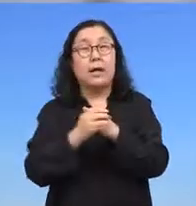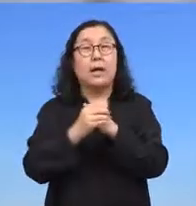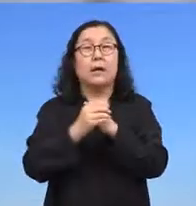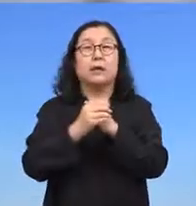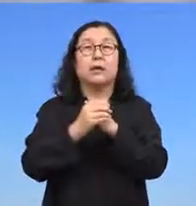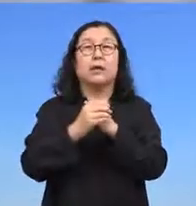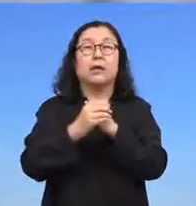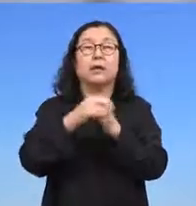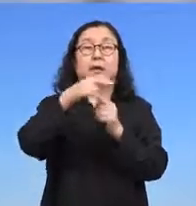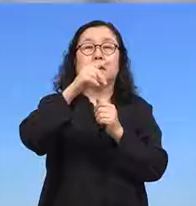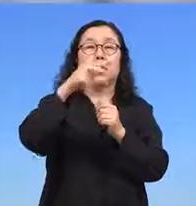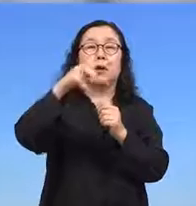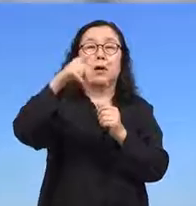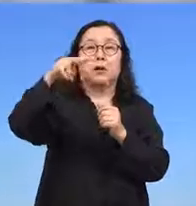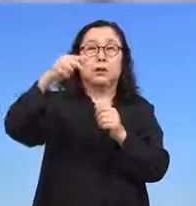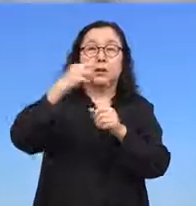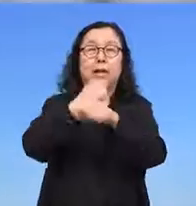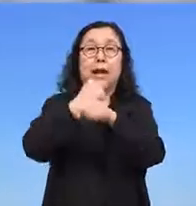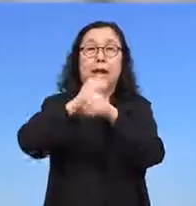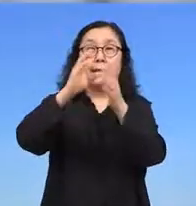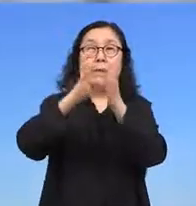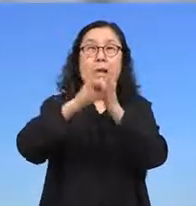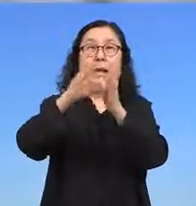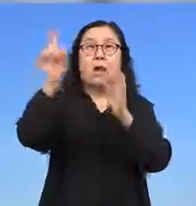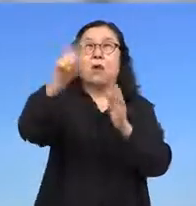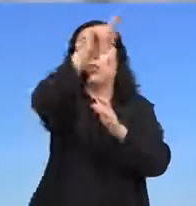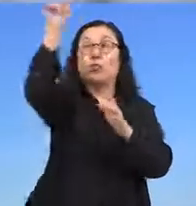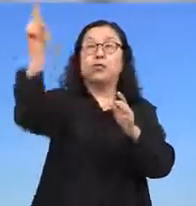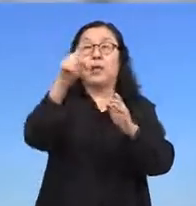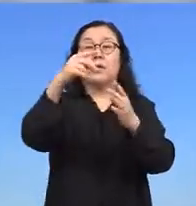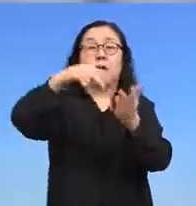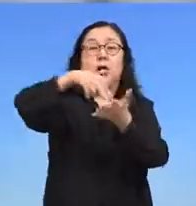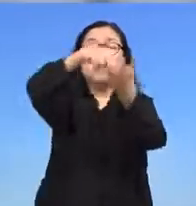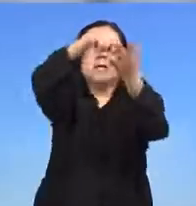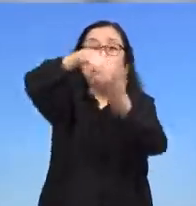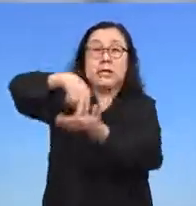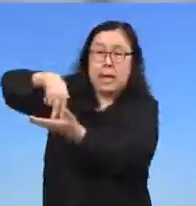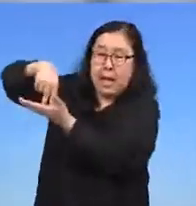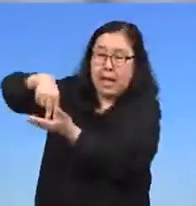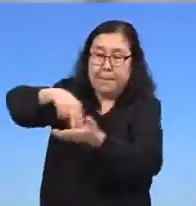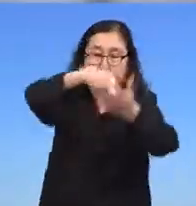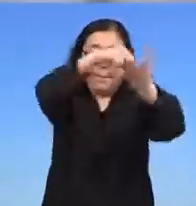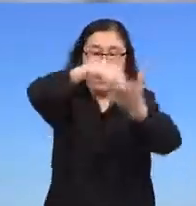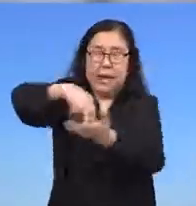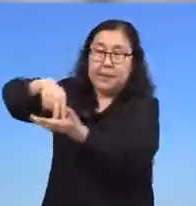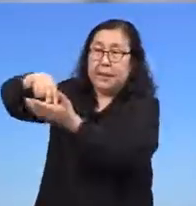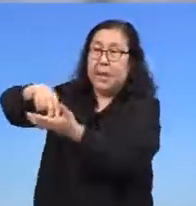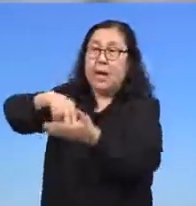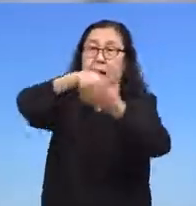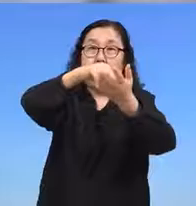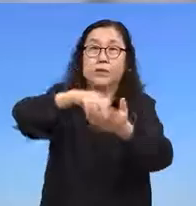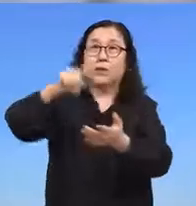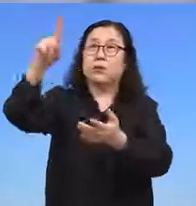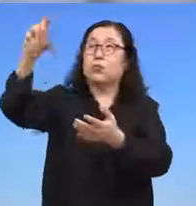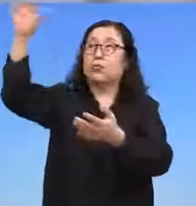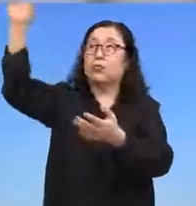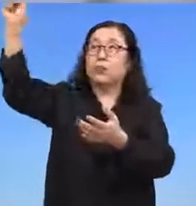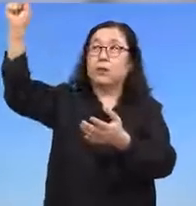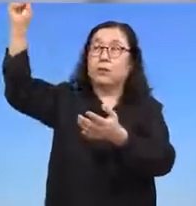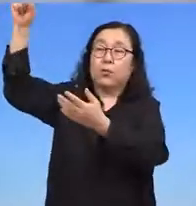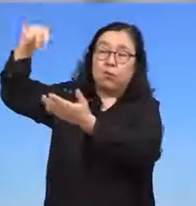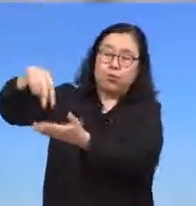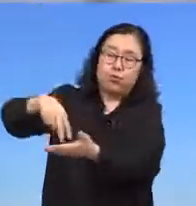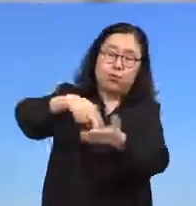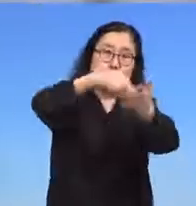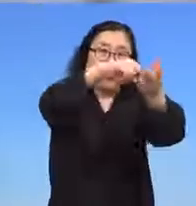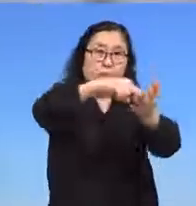서커스 하는 고개사가 이제 공중근해를 타면서 중간지대의 불안이 뭐냐, 이쪽 줄을 가지고 휙